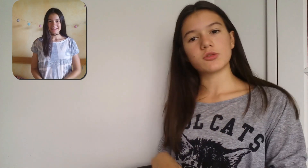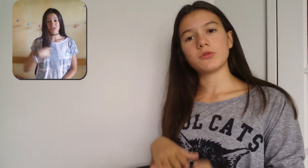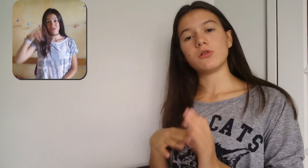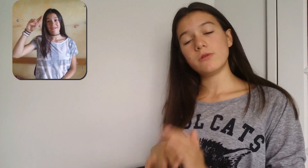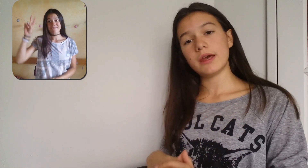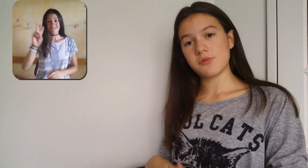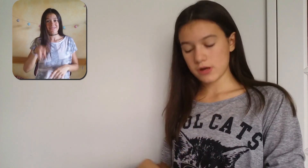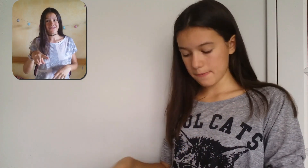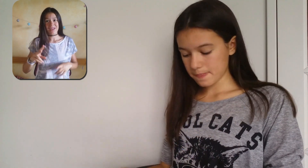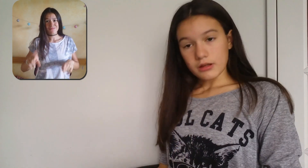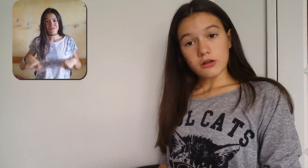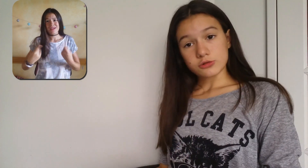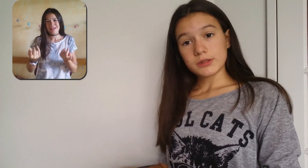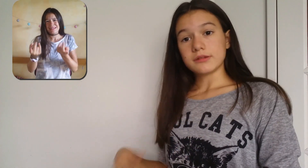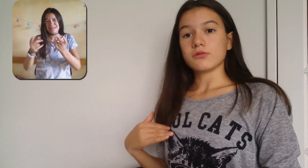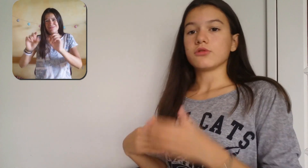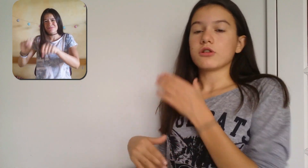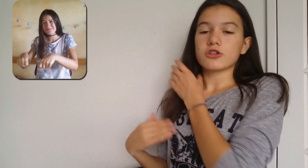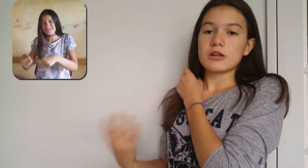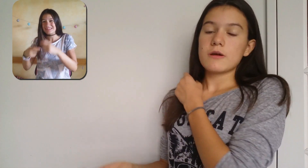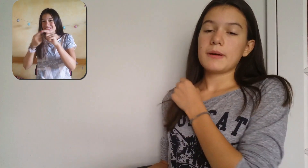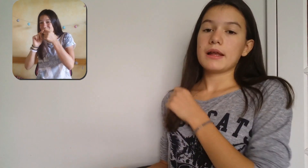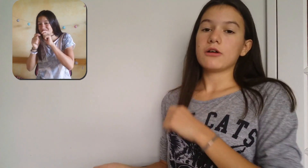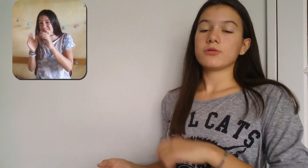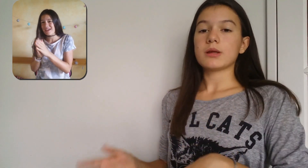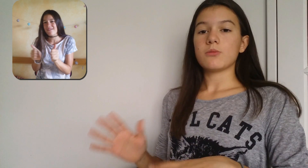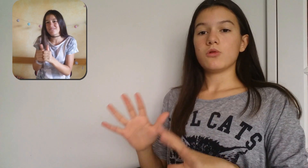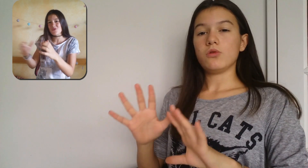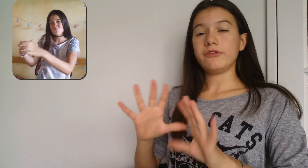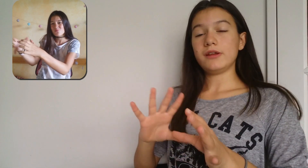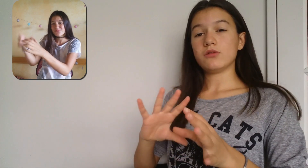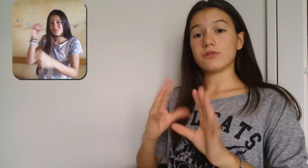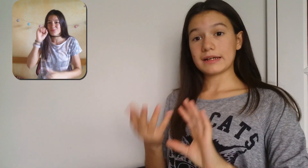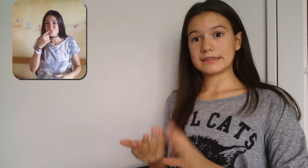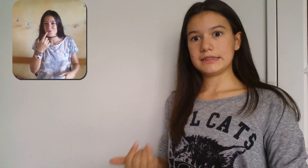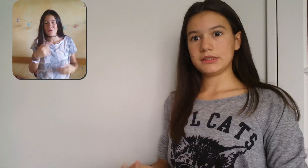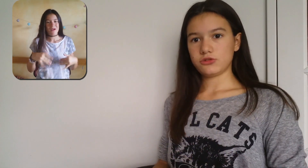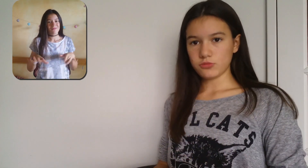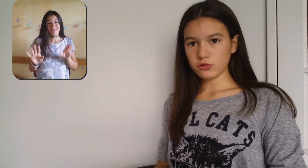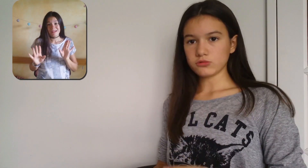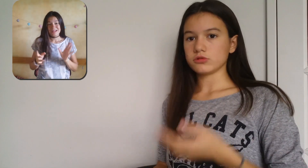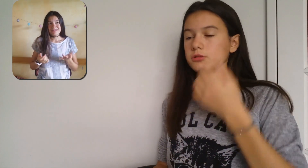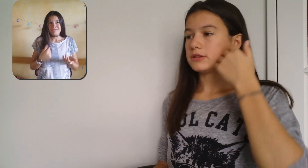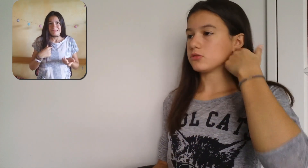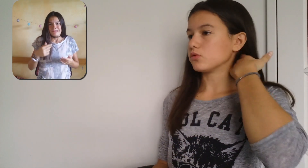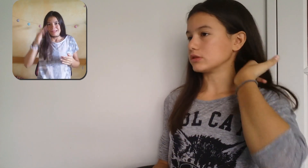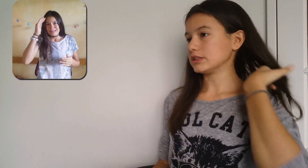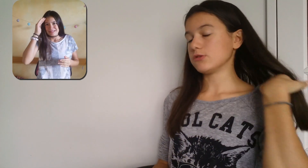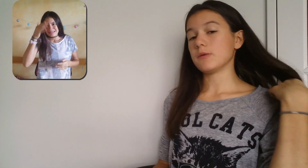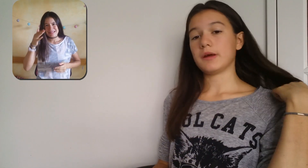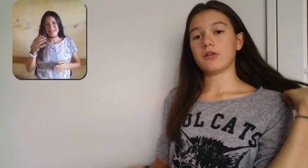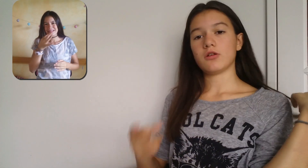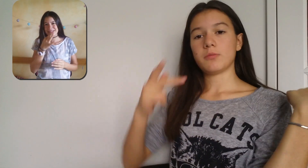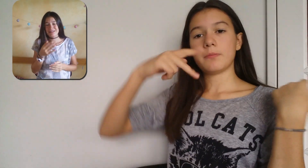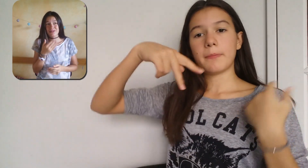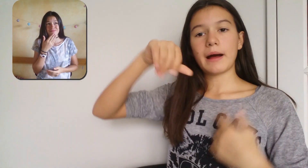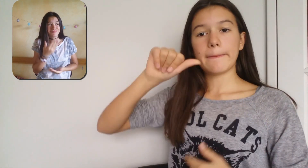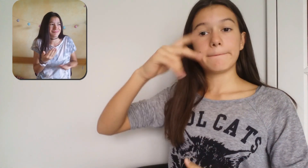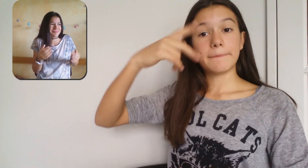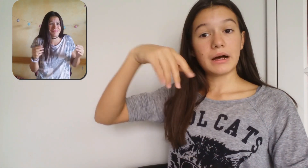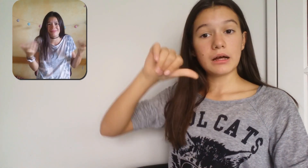connais pas, je peux lui épeler. Ensuite, donc quand je lui épelle, ensuite elle me dit le vrai signe du mot. Donc par exemple, si je lui